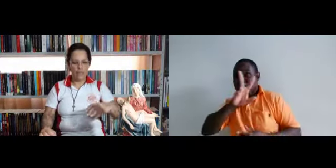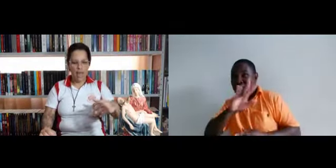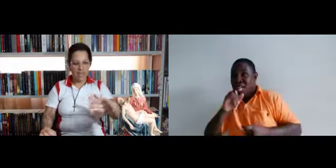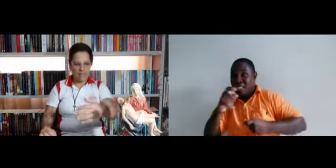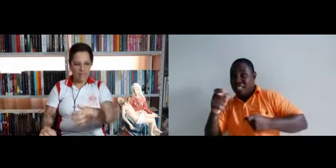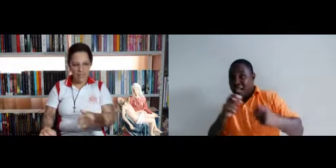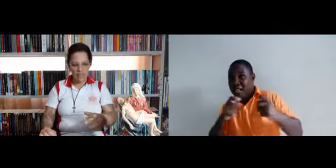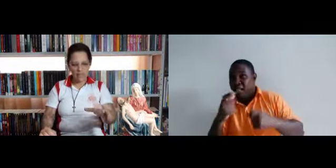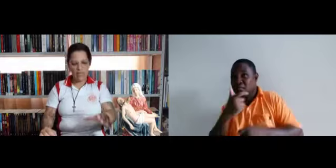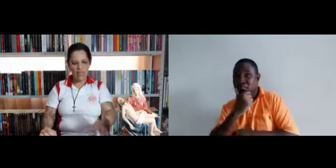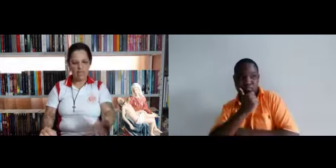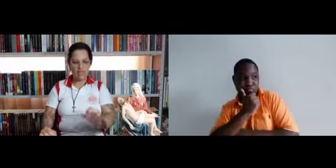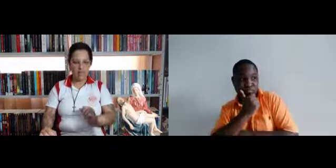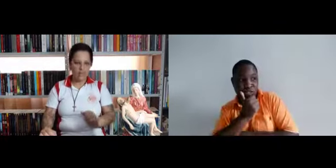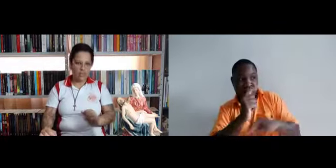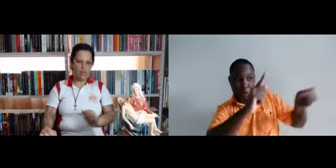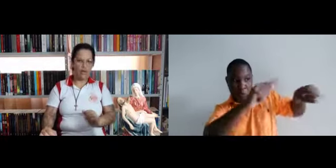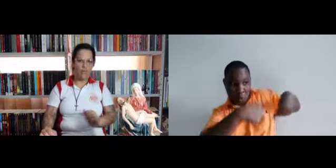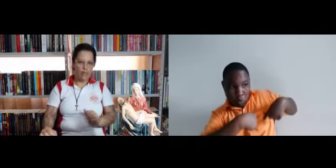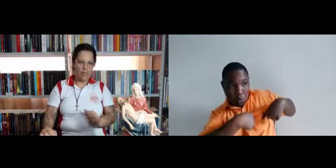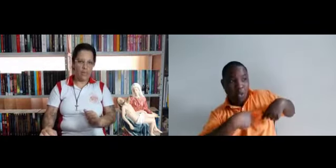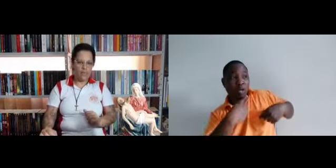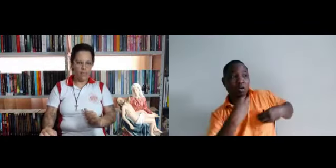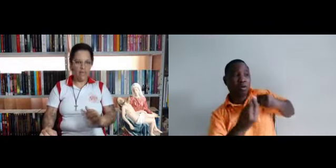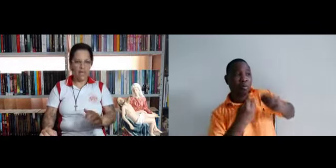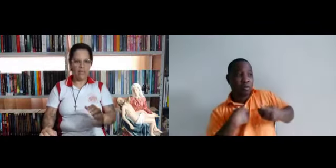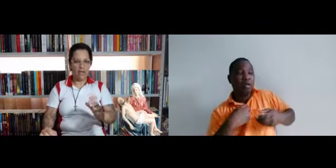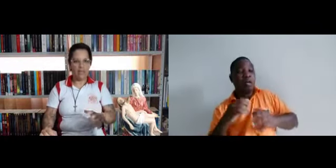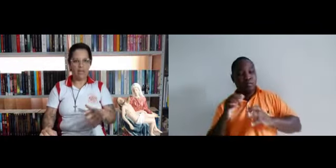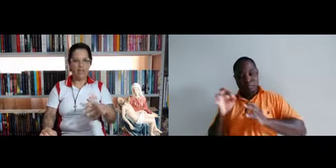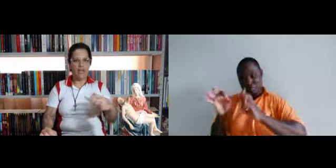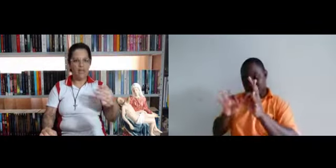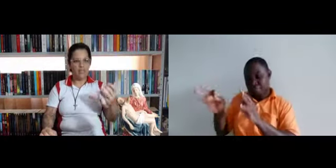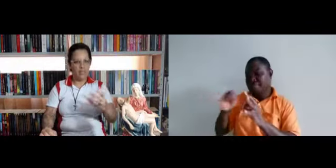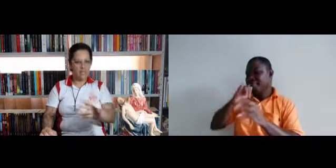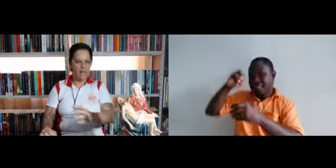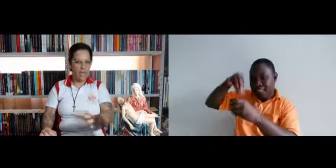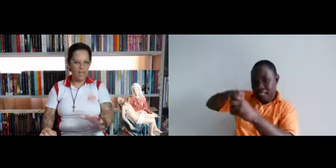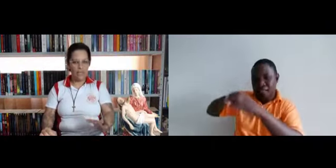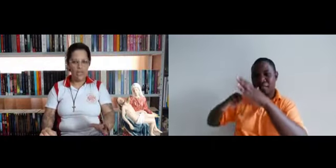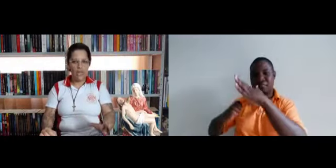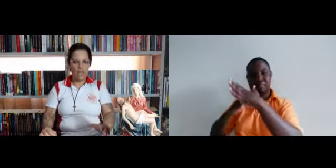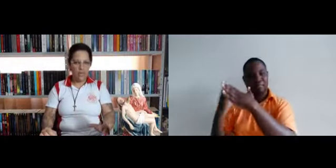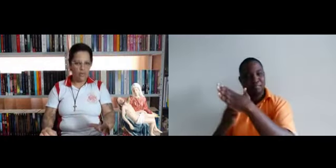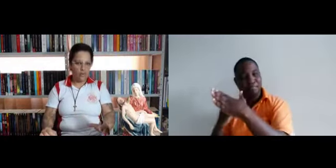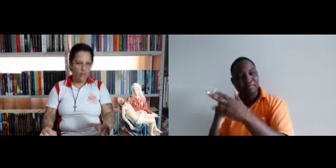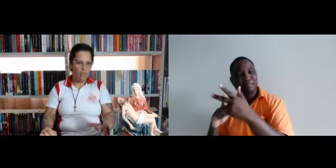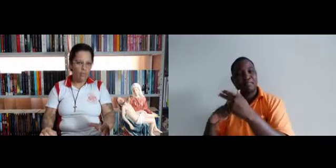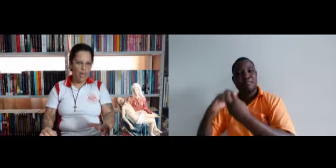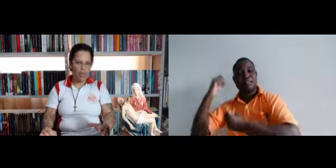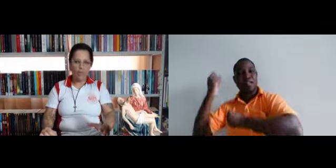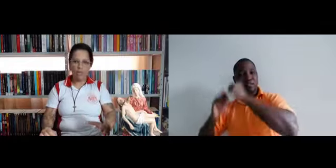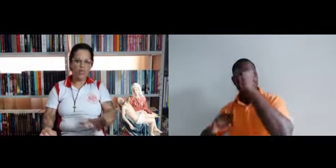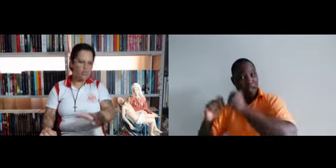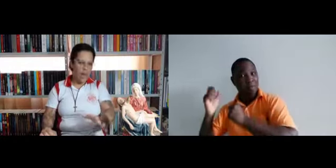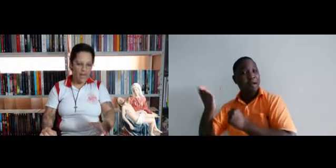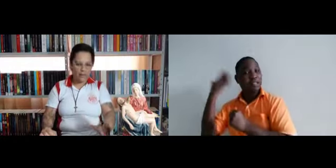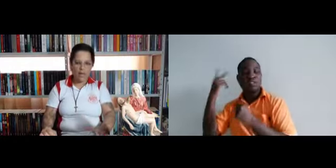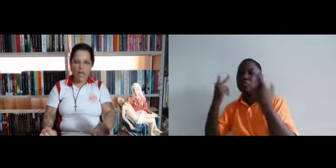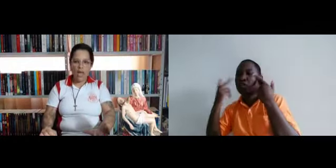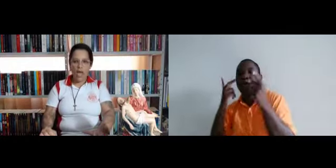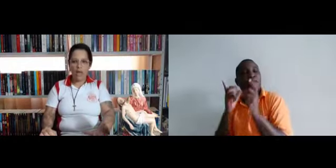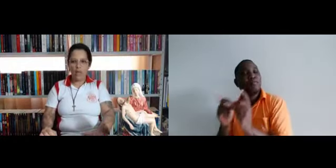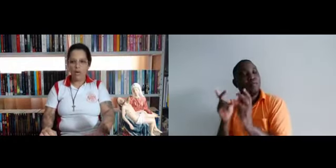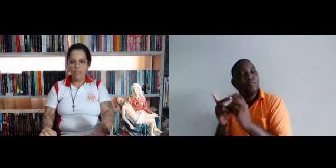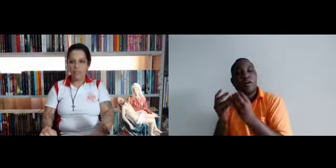os seus embates físicos se deram basicamente na Europa. Foi uma guerra travada fisicamente em território europeu e nos